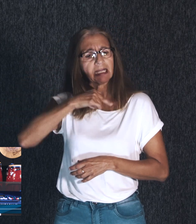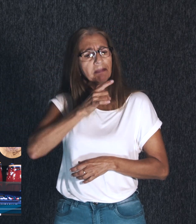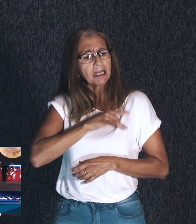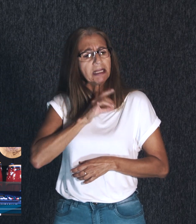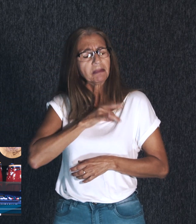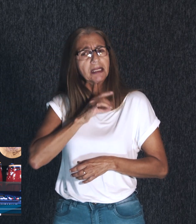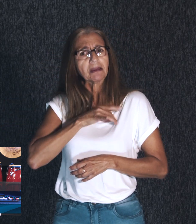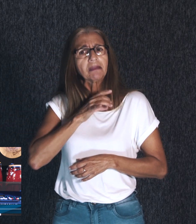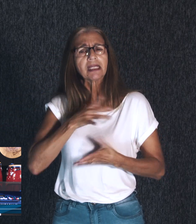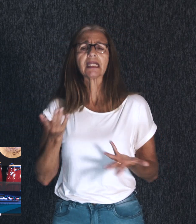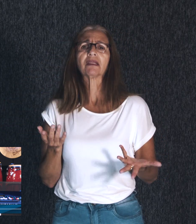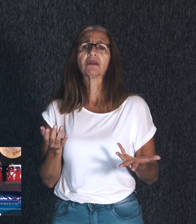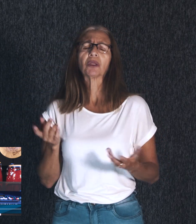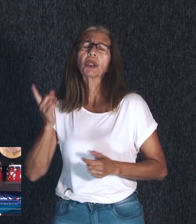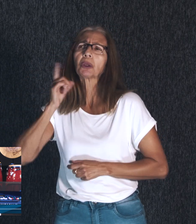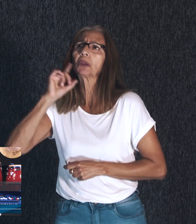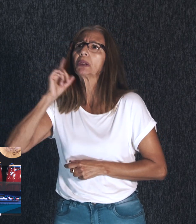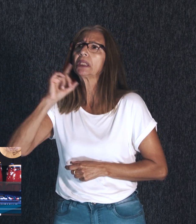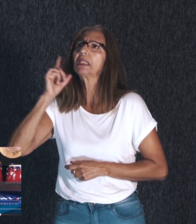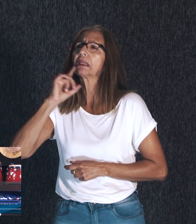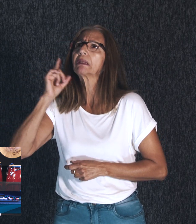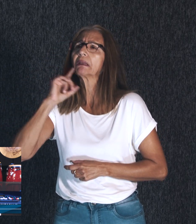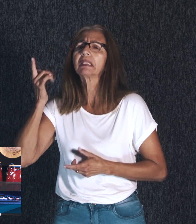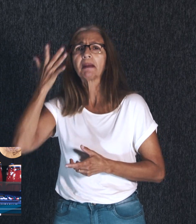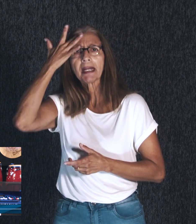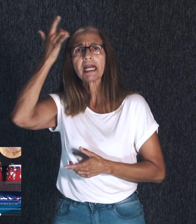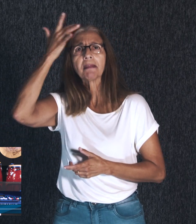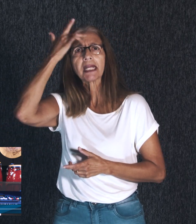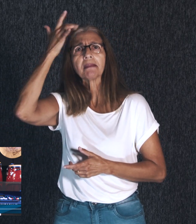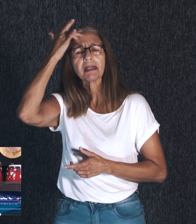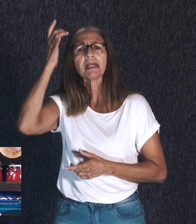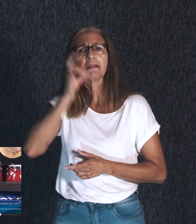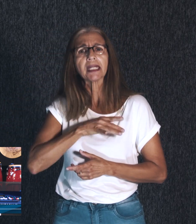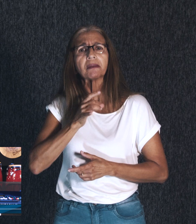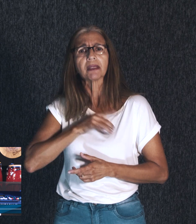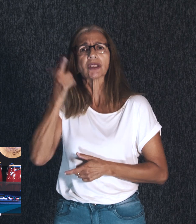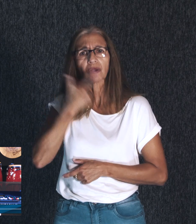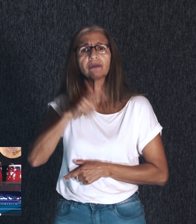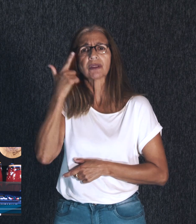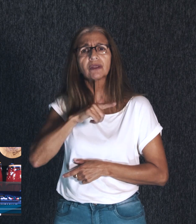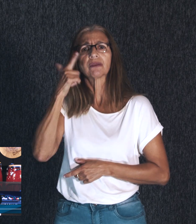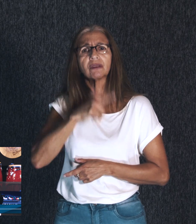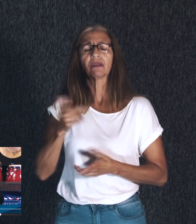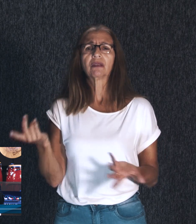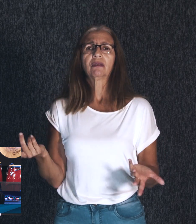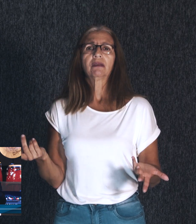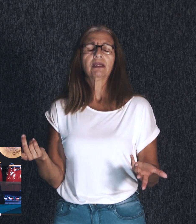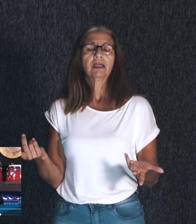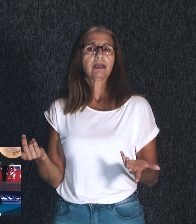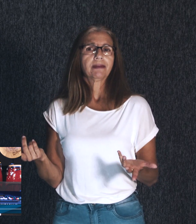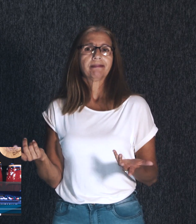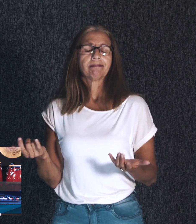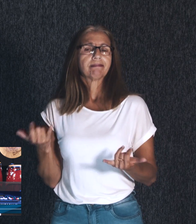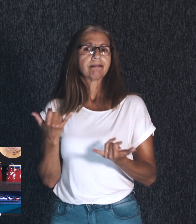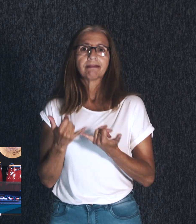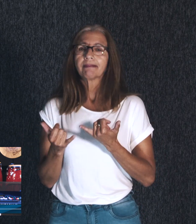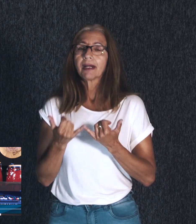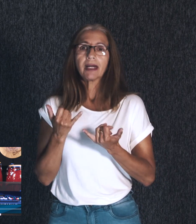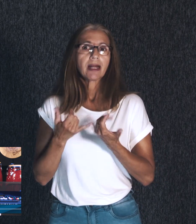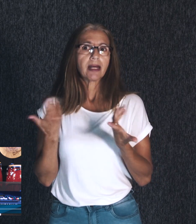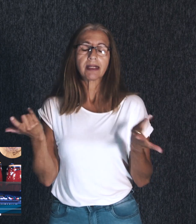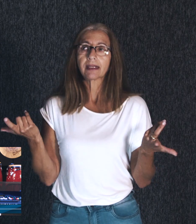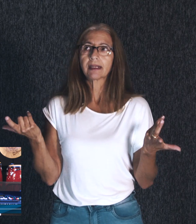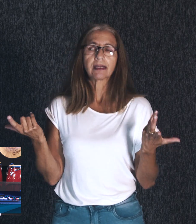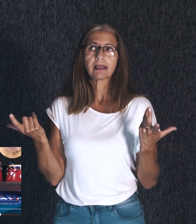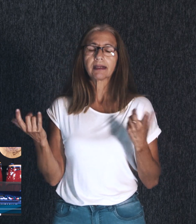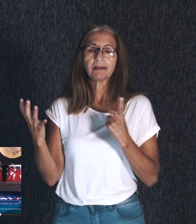física quanto emocionalmente. O medo pode ser irracional, tomar o controle